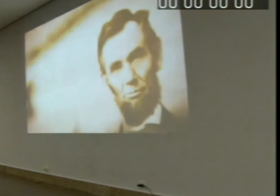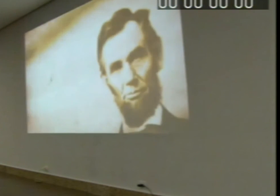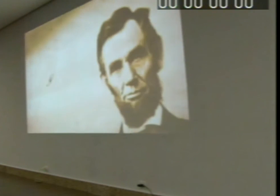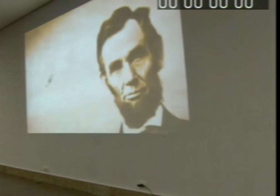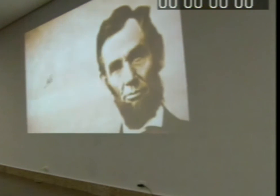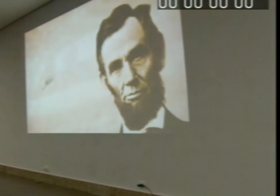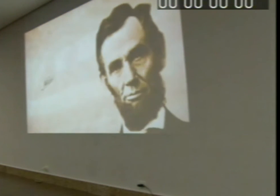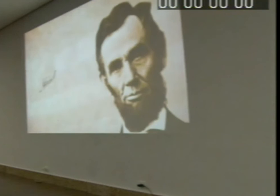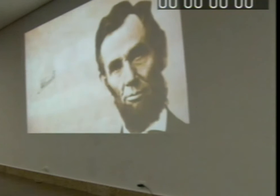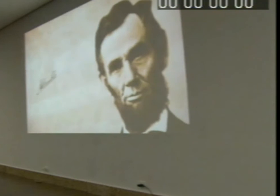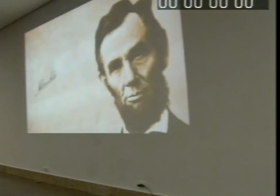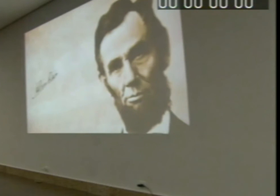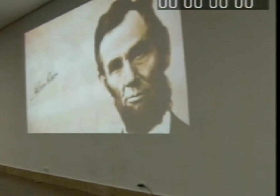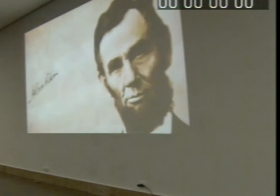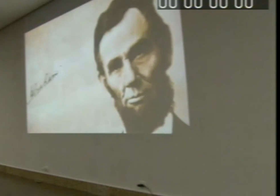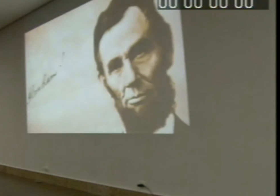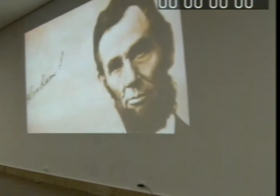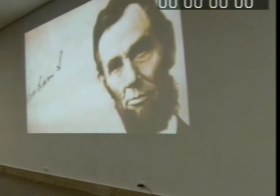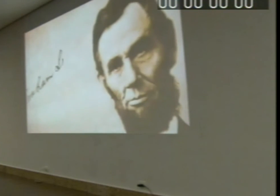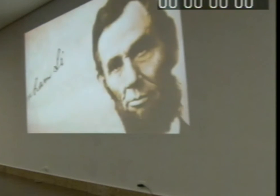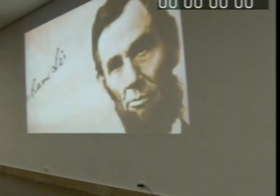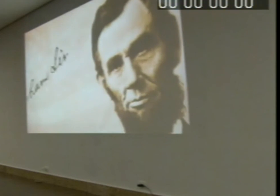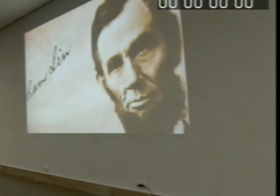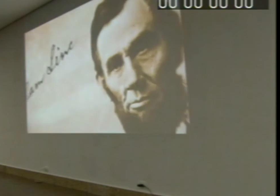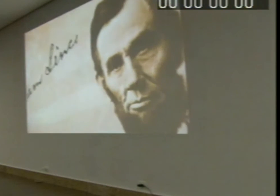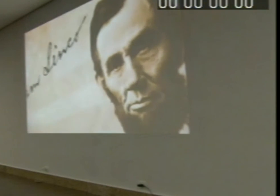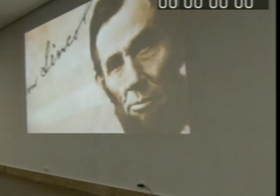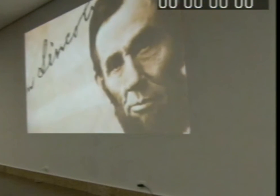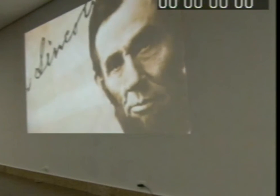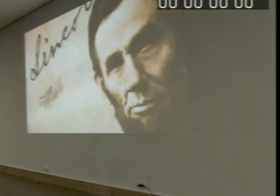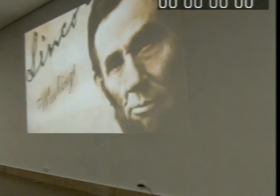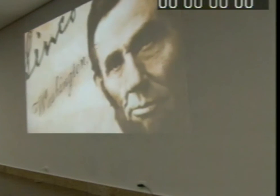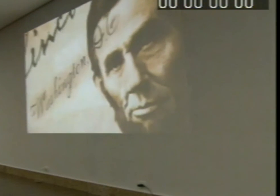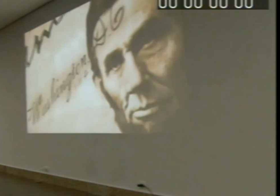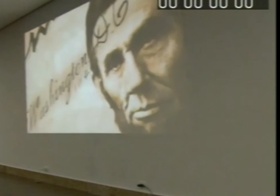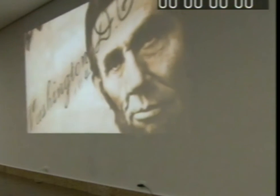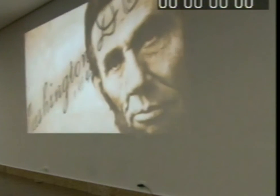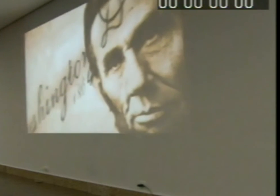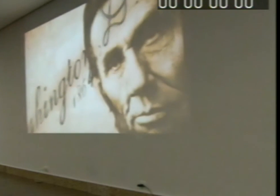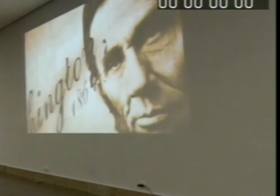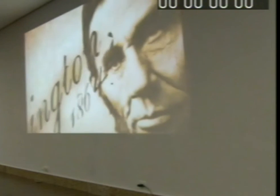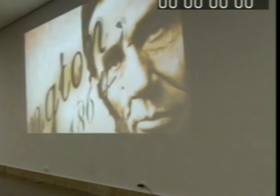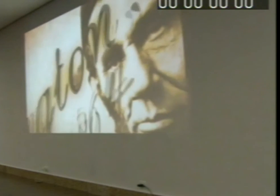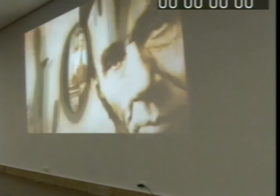interpr nessas nem segurança n tem que